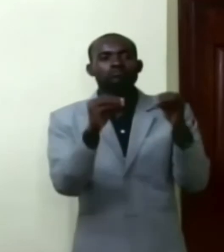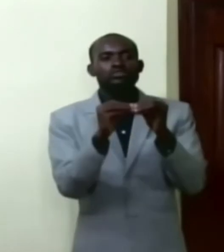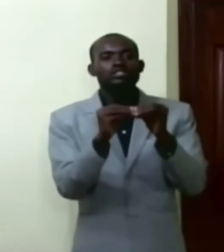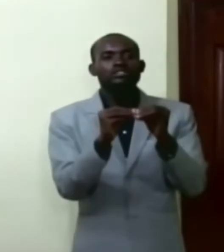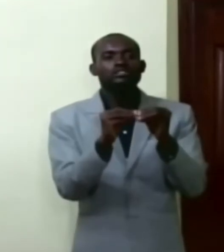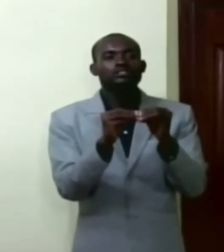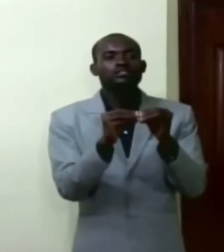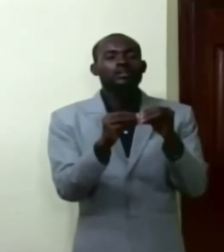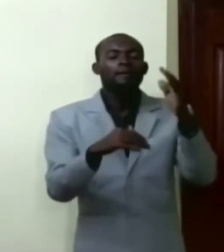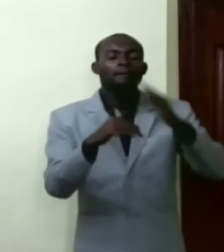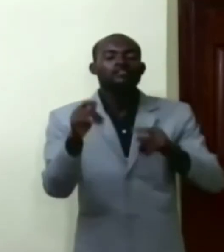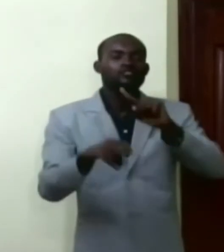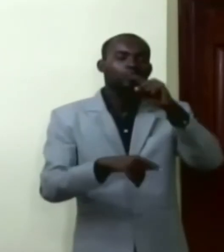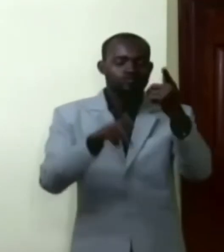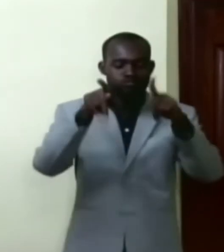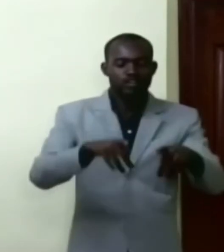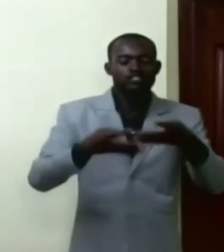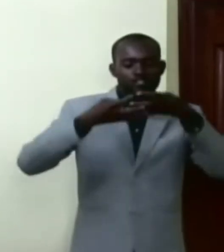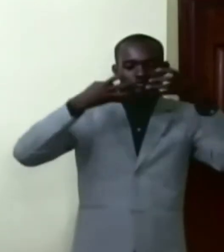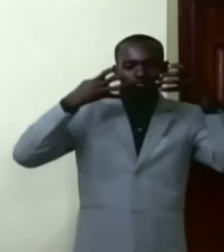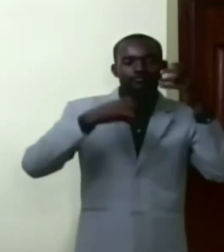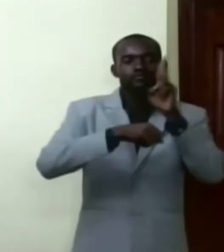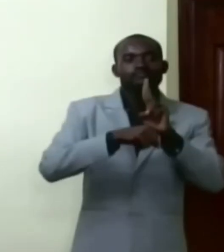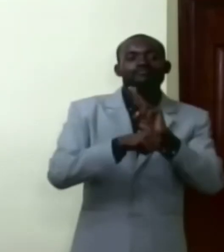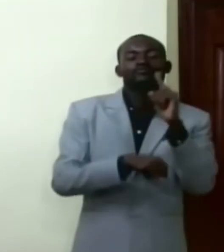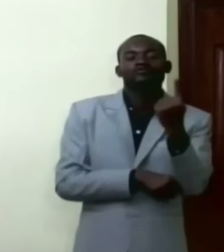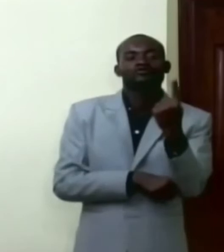monde qui protège la figure, qui protège le visage.